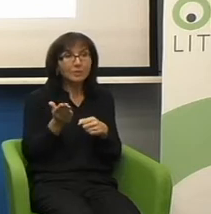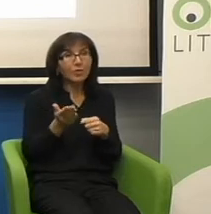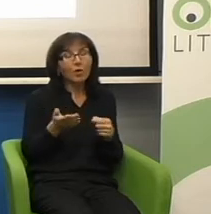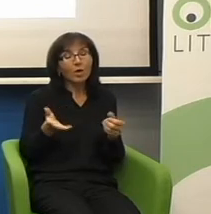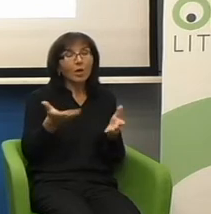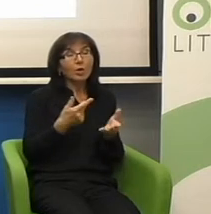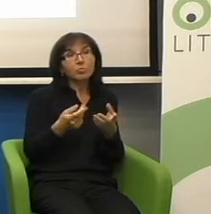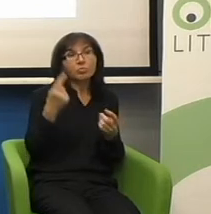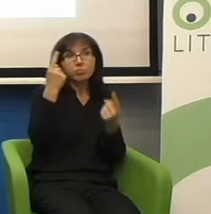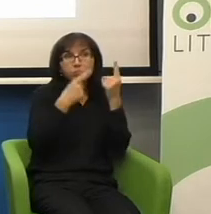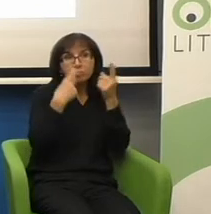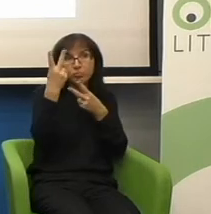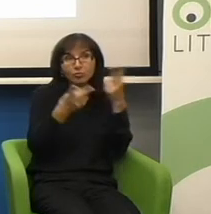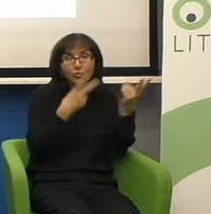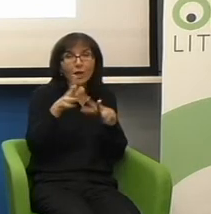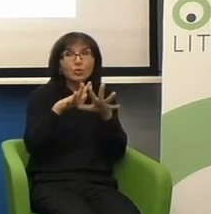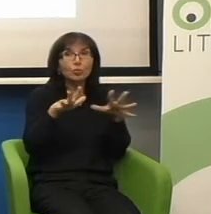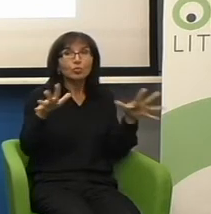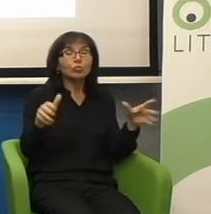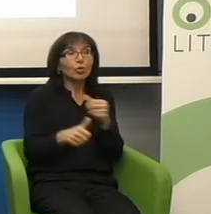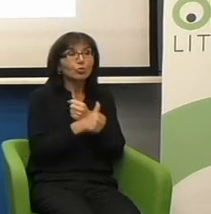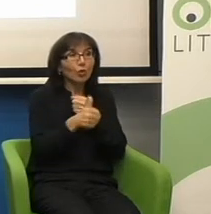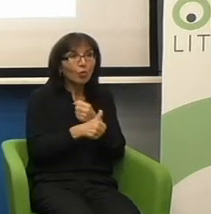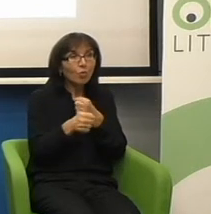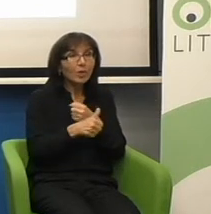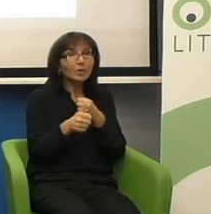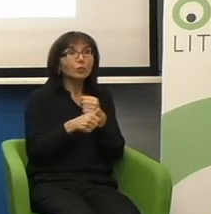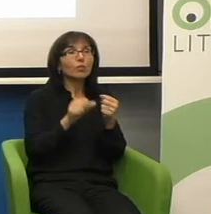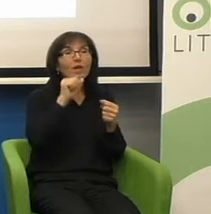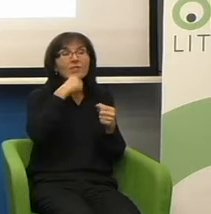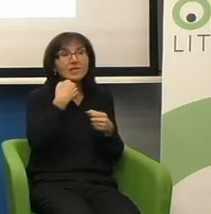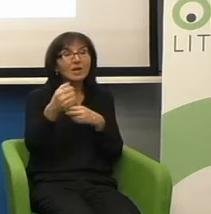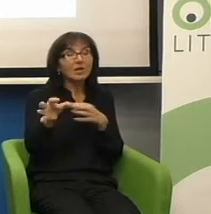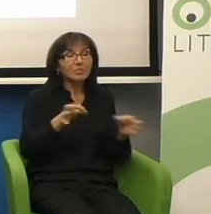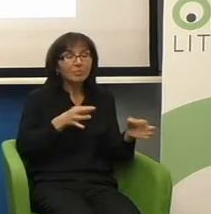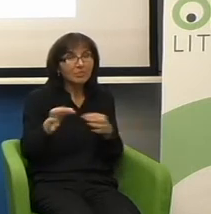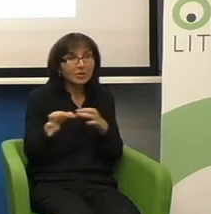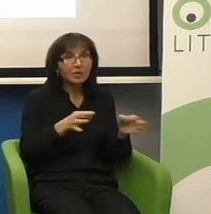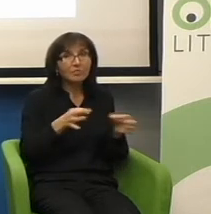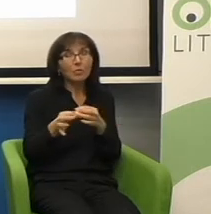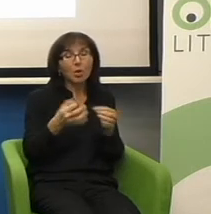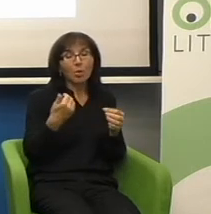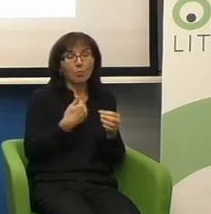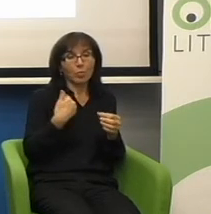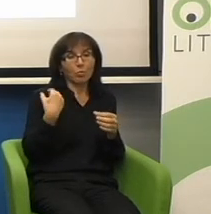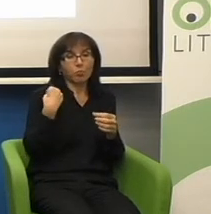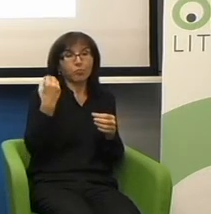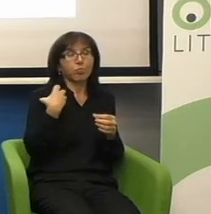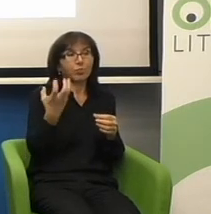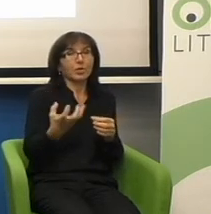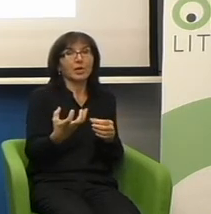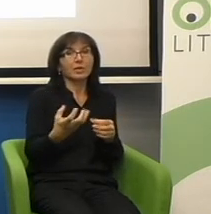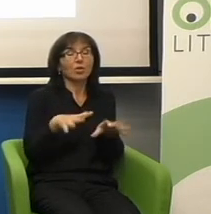spuścizną dokumentacyjną, mówię tutaj o archiwach, przebogatych, jak się okazuje, prawda, w tym wypadku, jest to